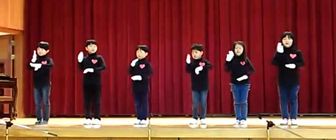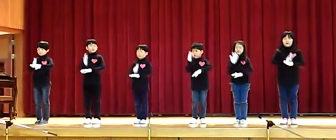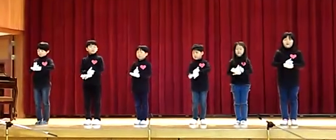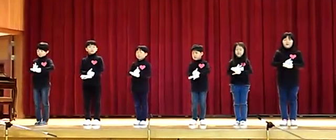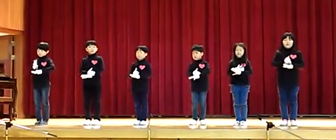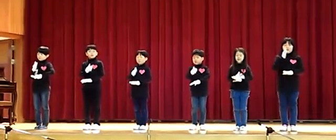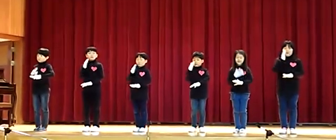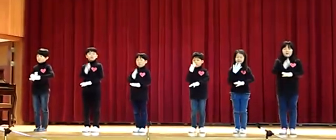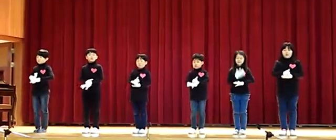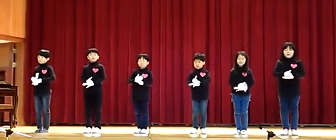고마워요